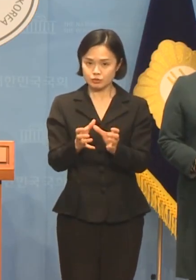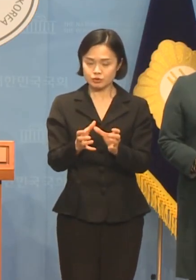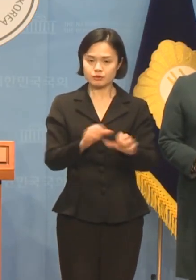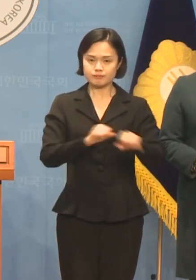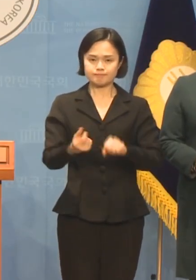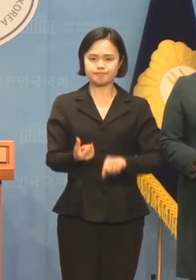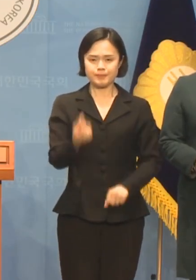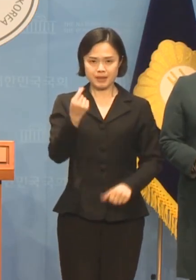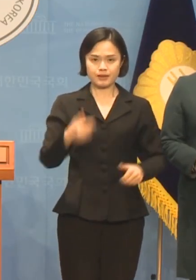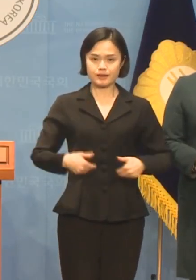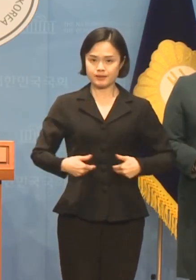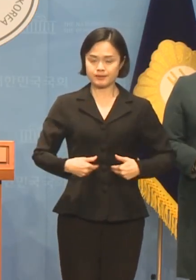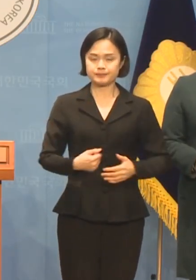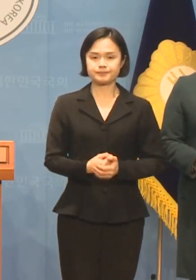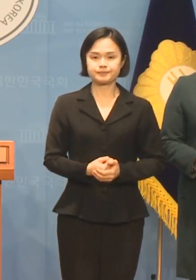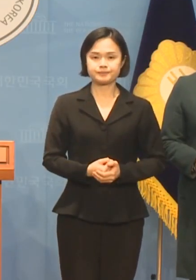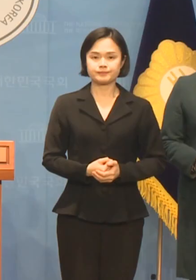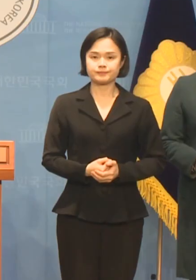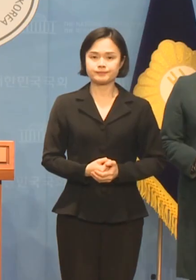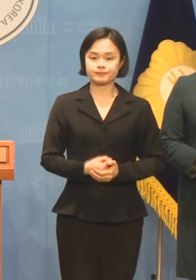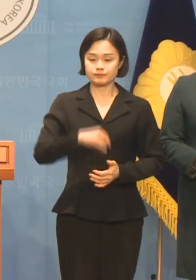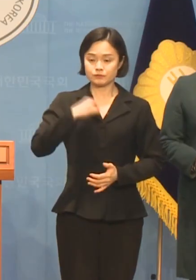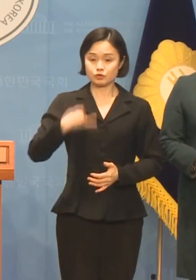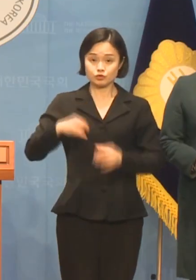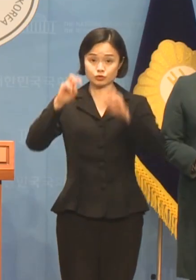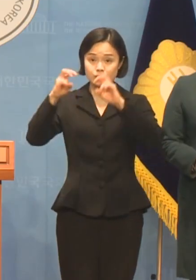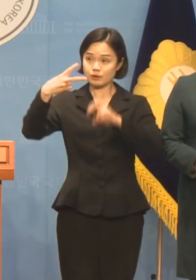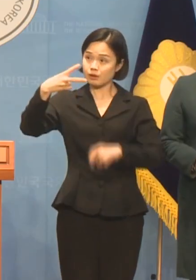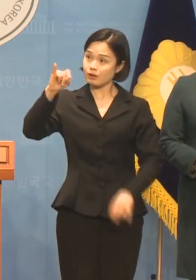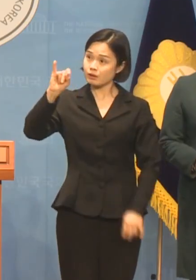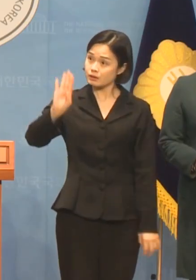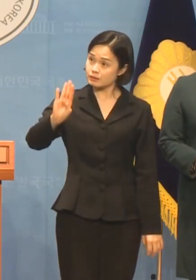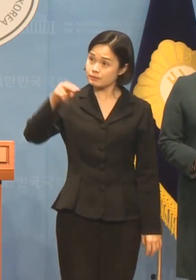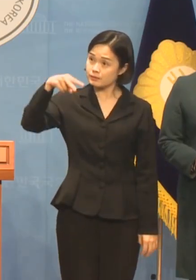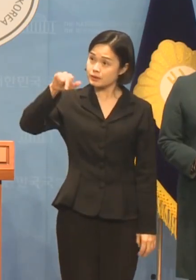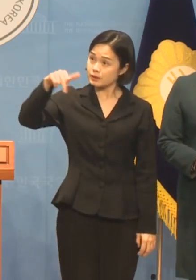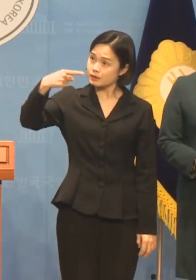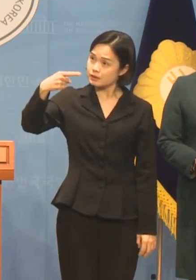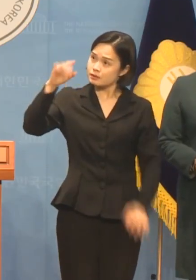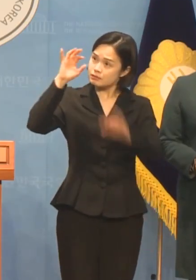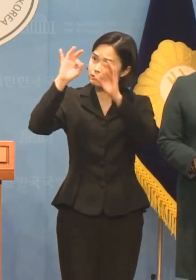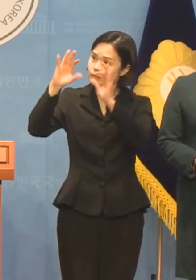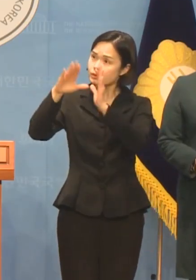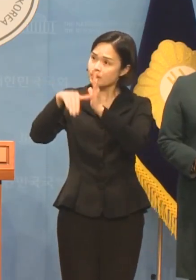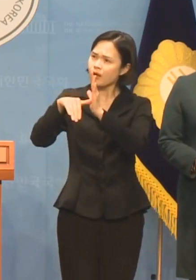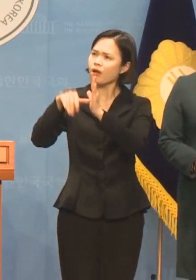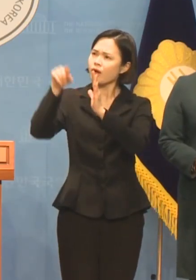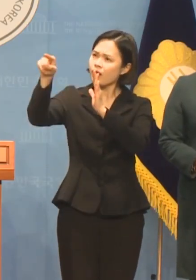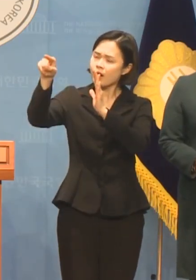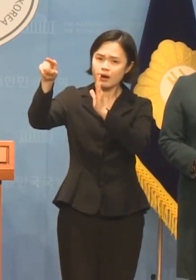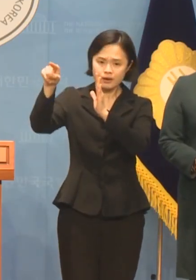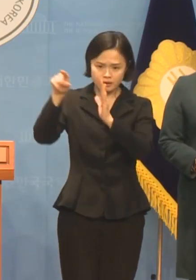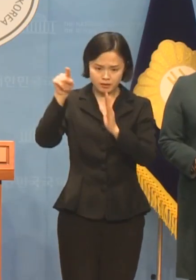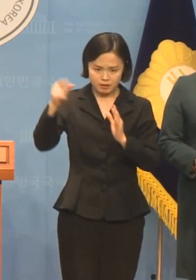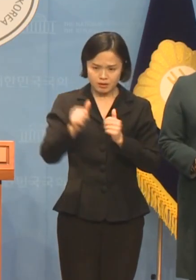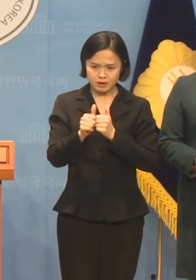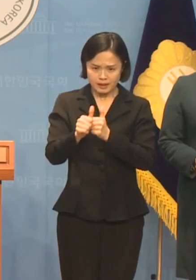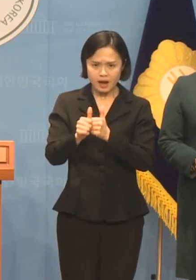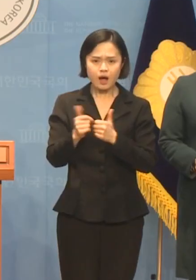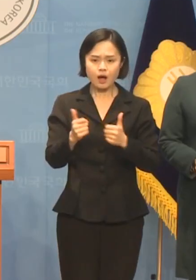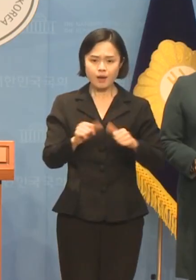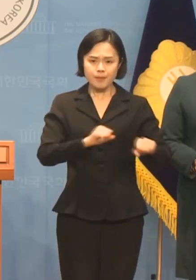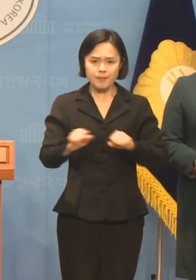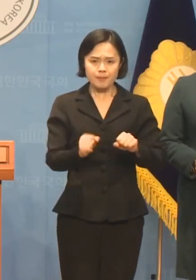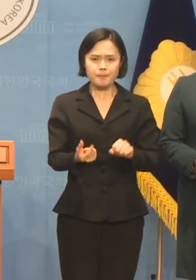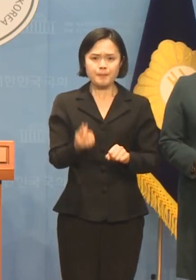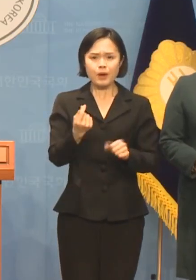딥시크의 등장을 보면서 세부 조정할 수 있을 정도로 기민해야 합니다. 정부와 민간이 손을 잡고 움직여야 합니다.